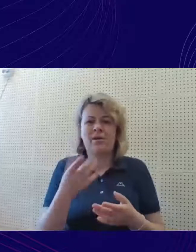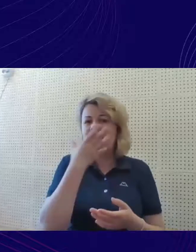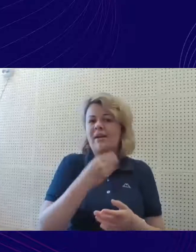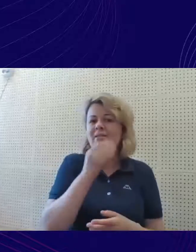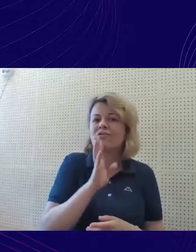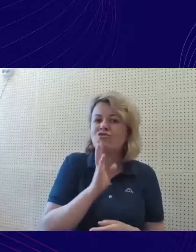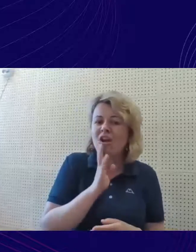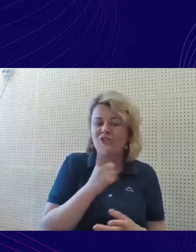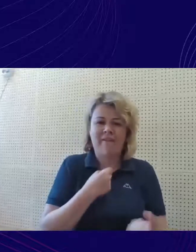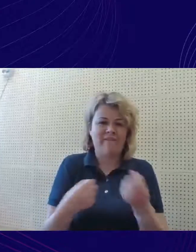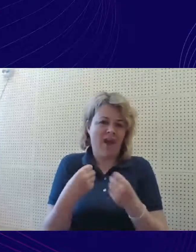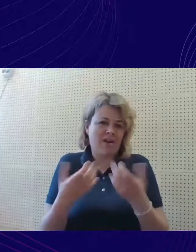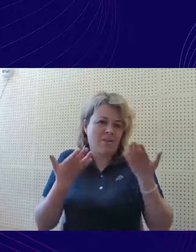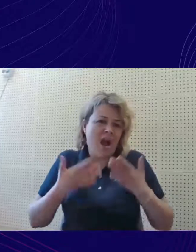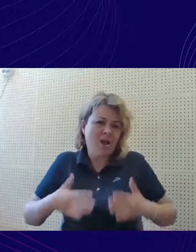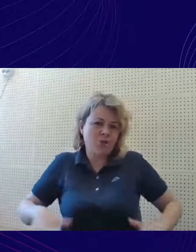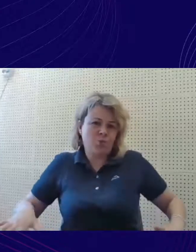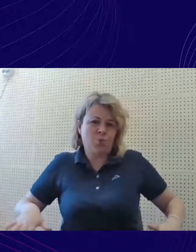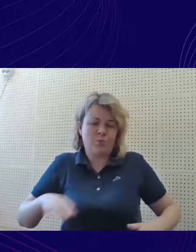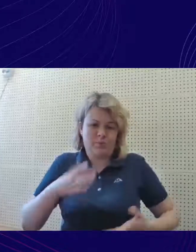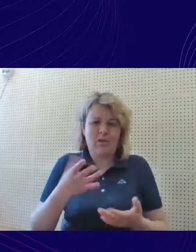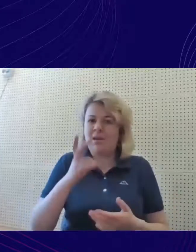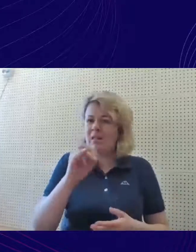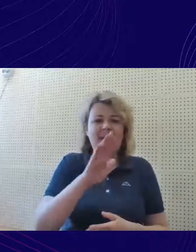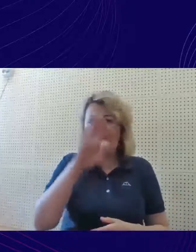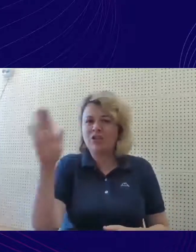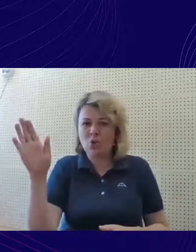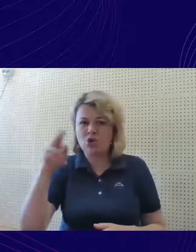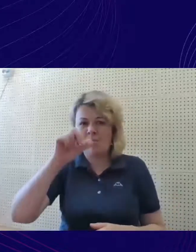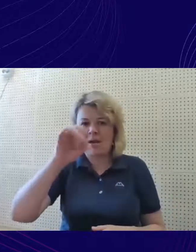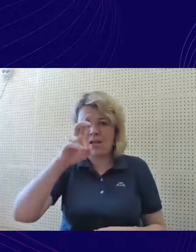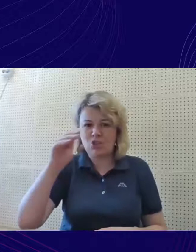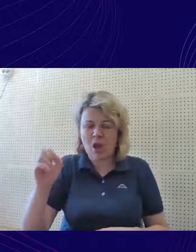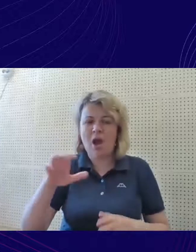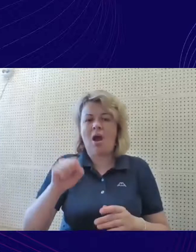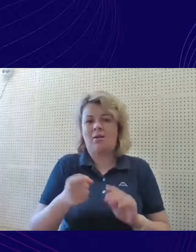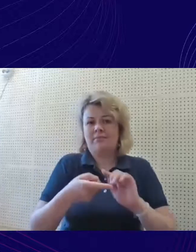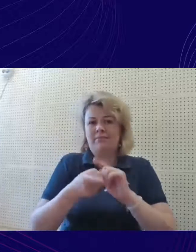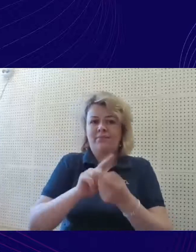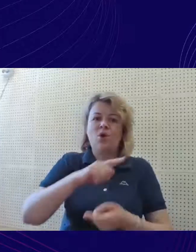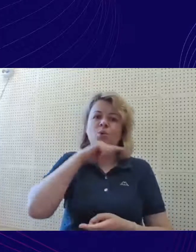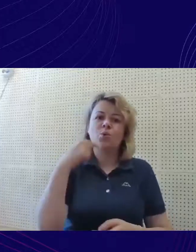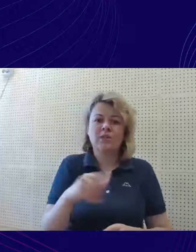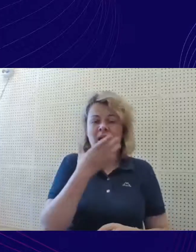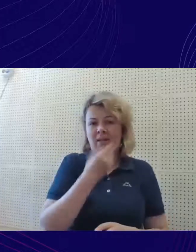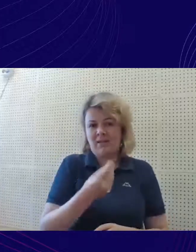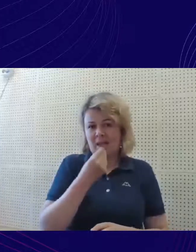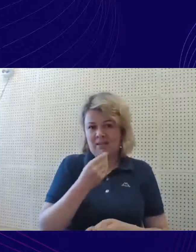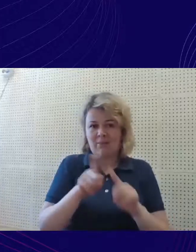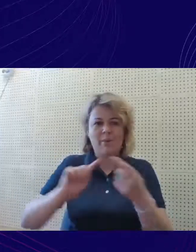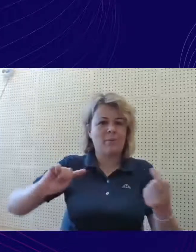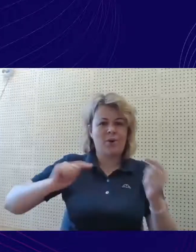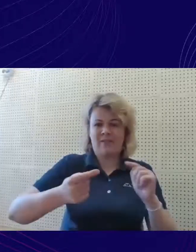не восточная паранджа, а русская красота на противопоставление. Но мы не стали делать